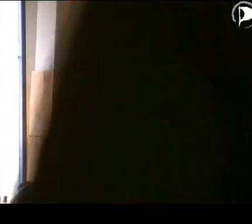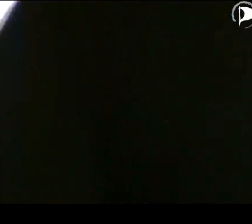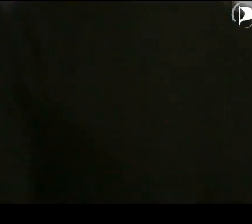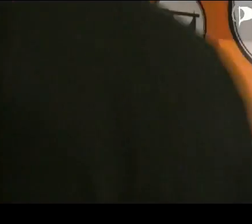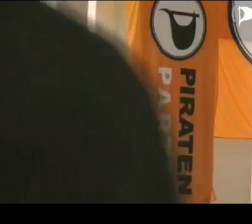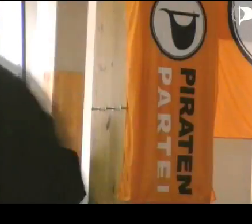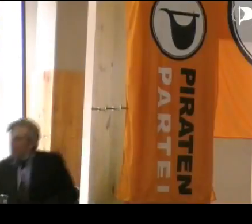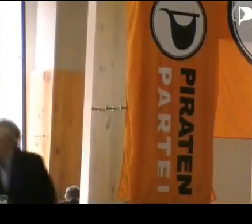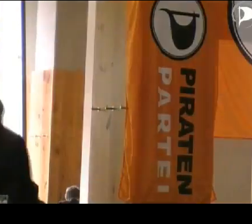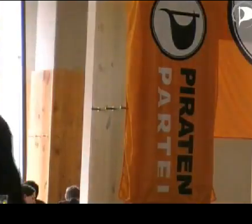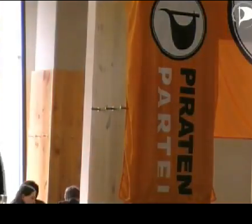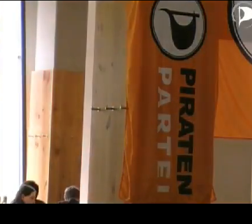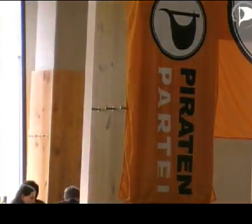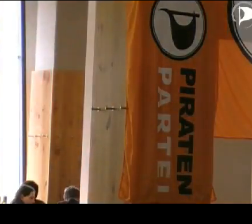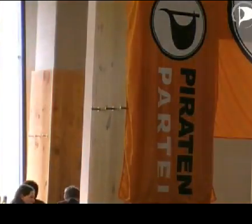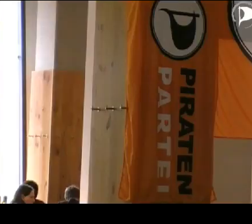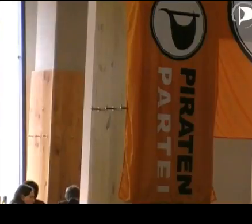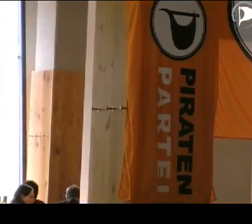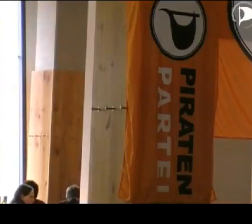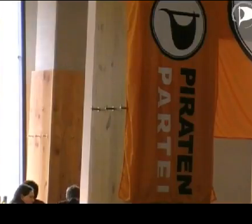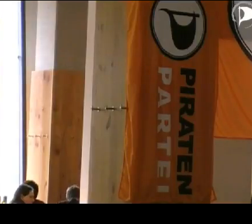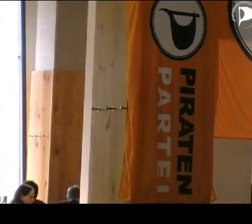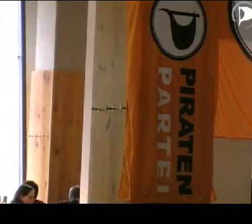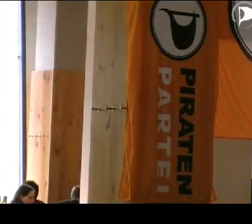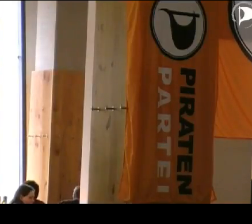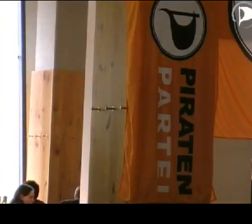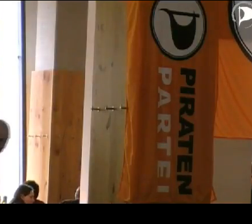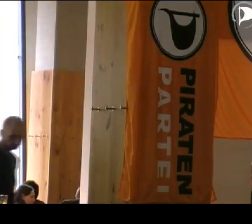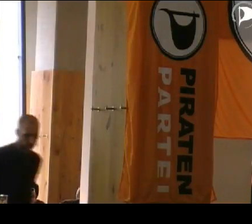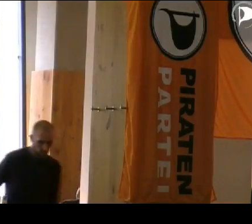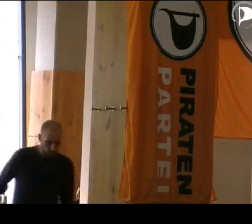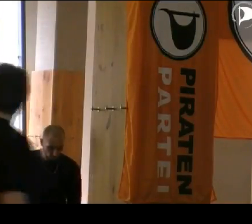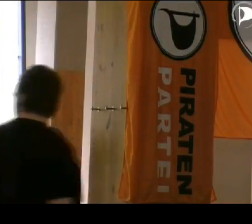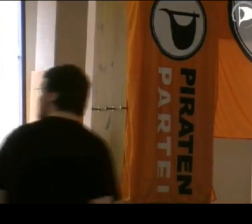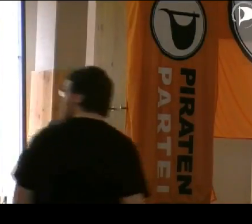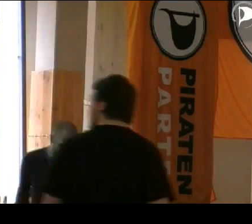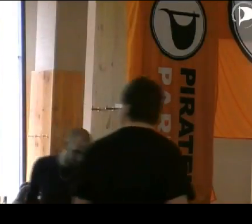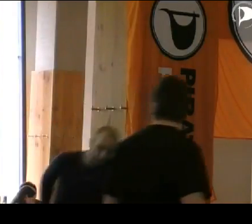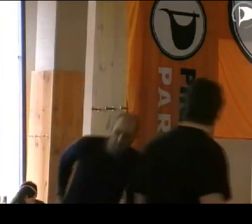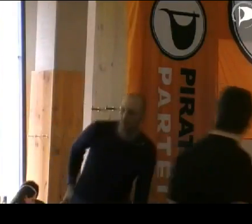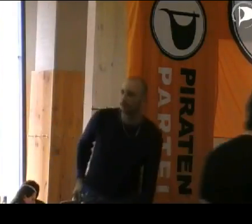werfen wollen wurden seine filme zu mir